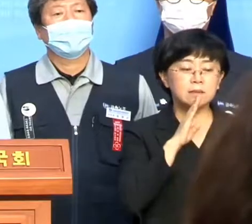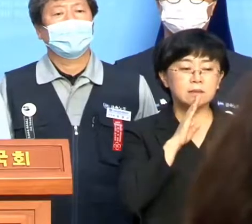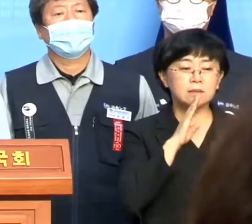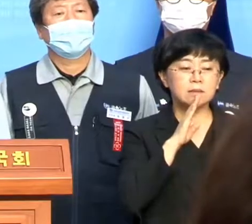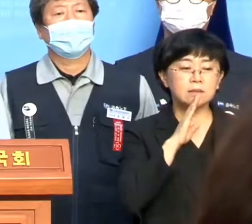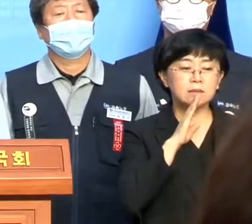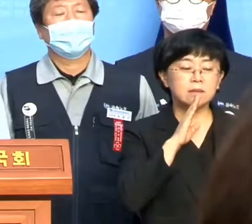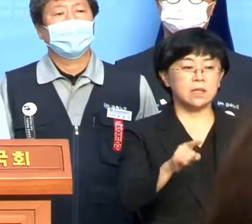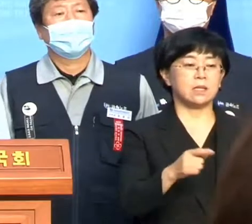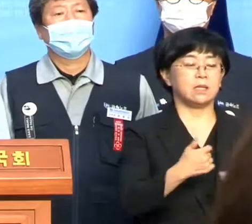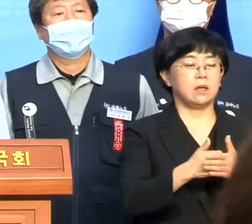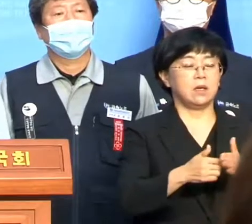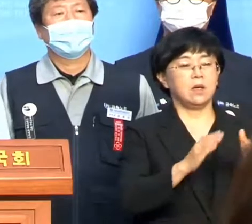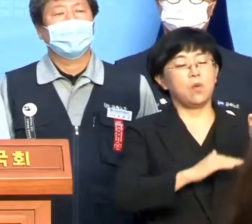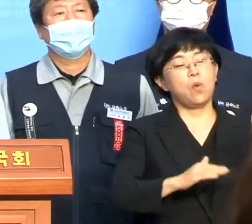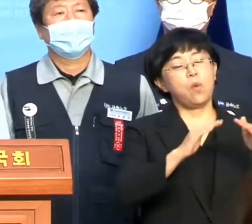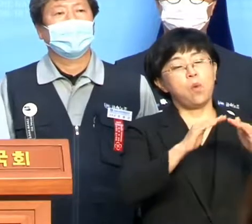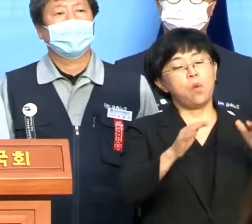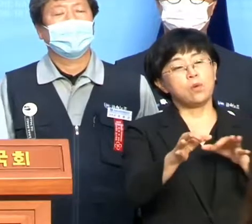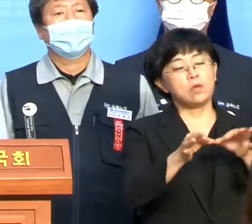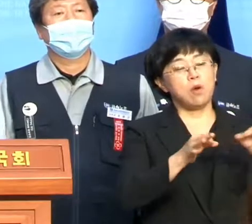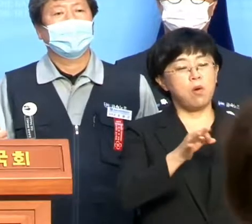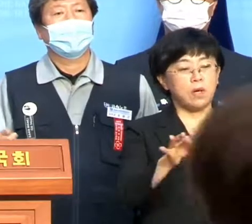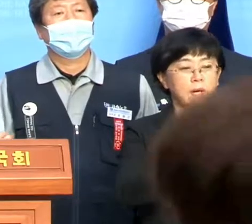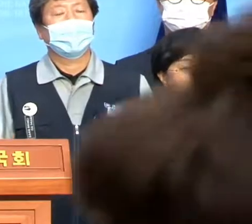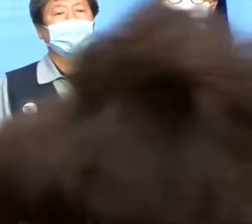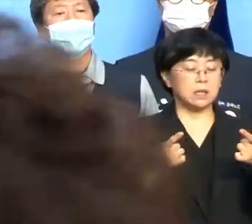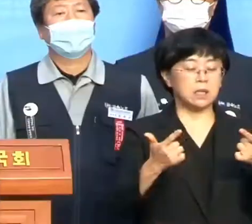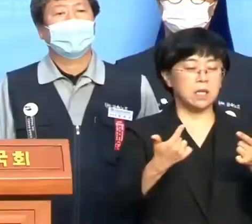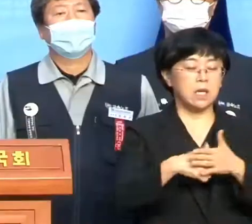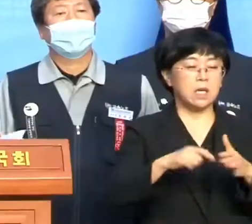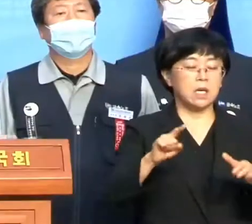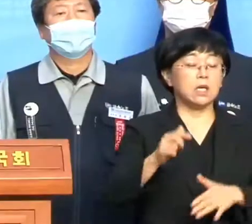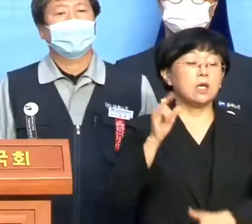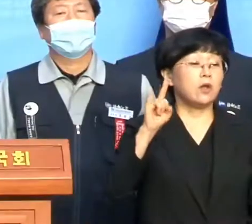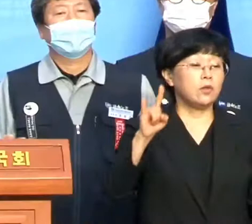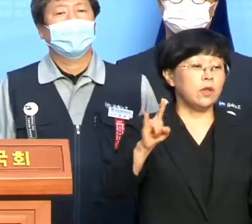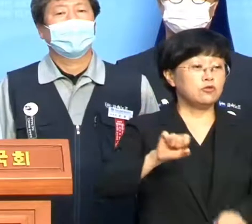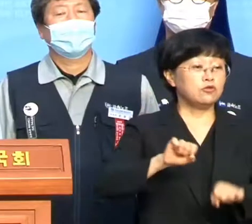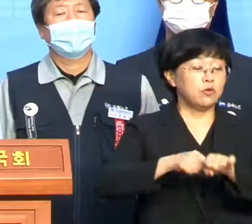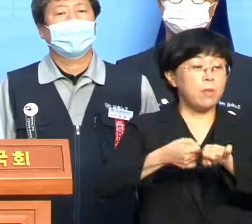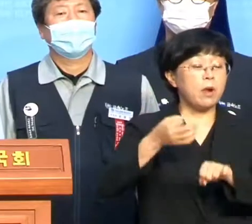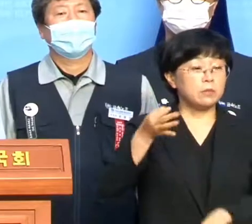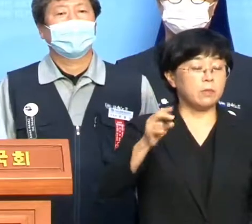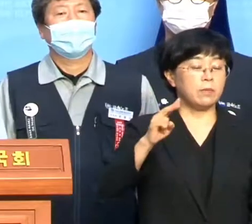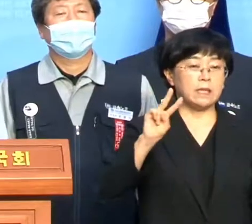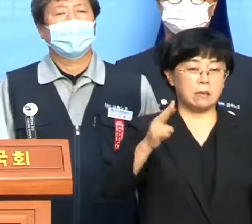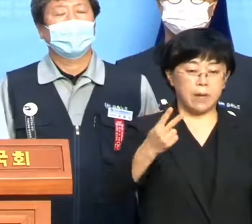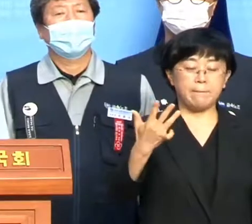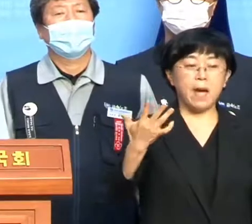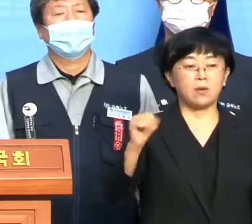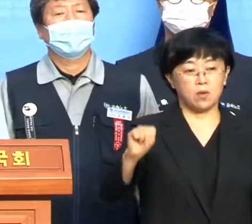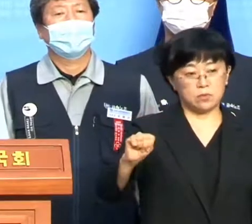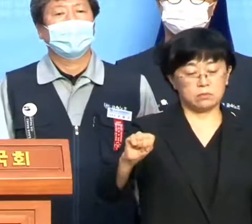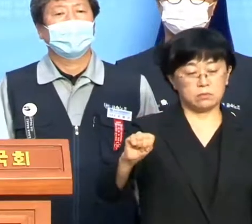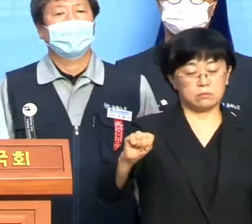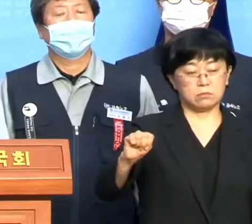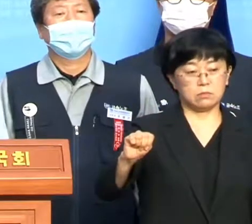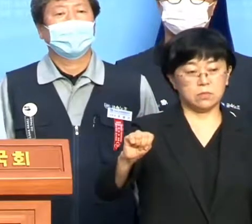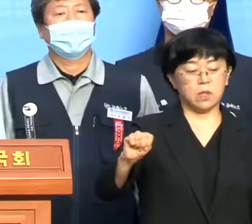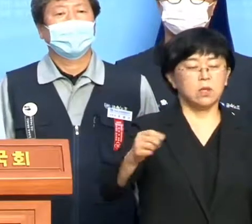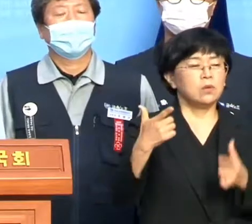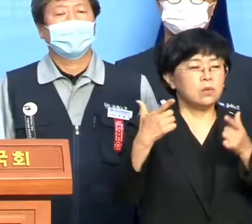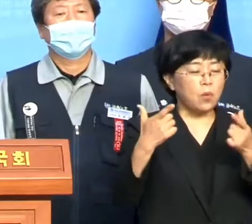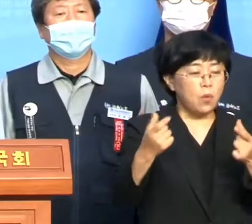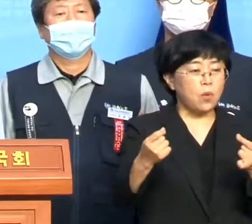불공정 거래로 인해서 현대중공업이 이 108억 에 과정을 만나는 사태까지 쓸 수 없습니다 그래도 똑같은 일이